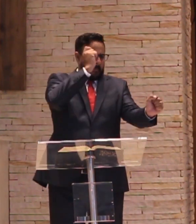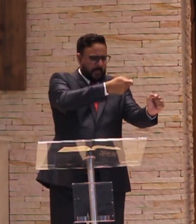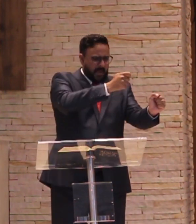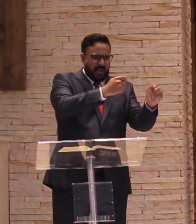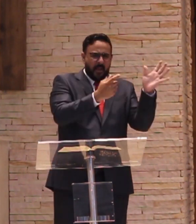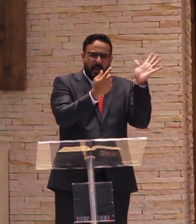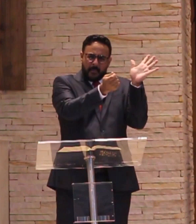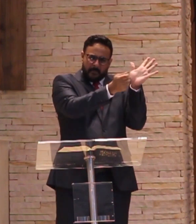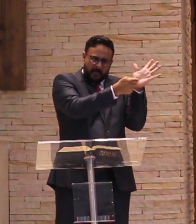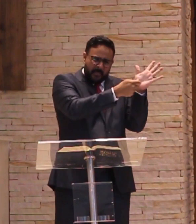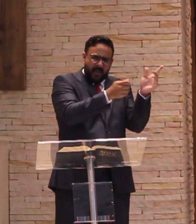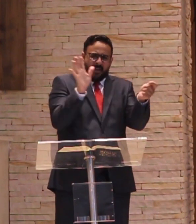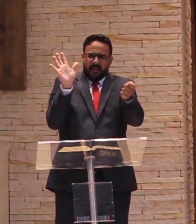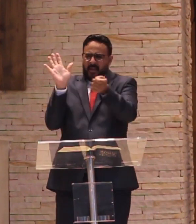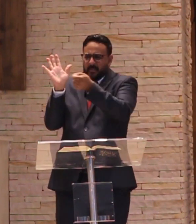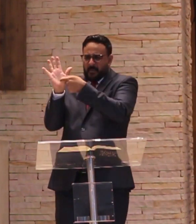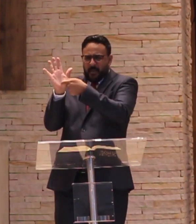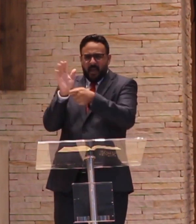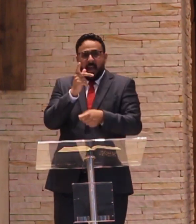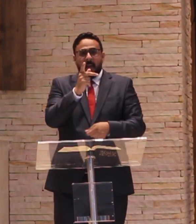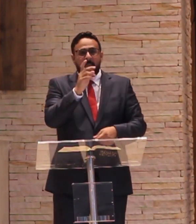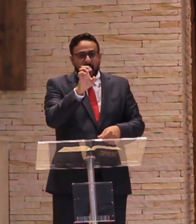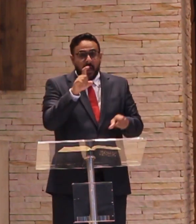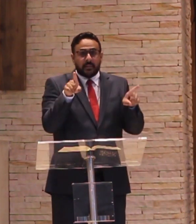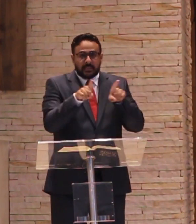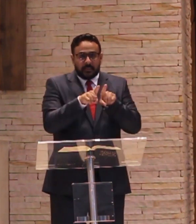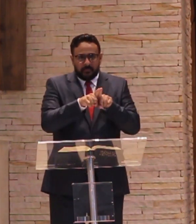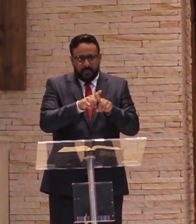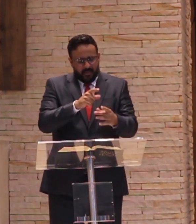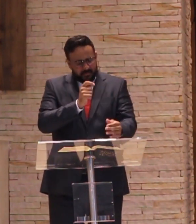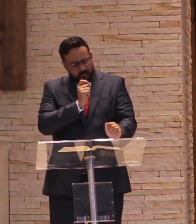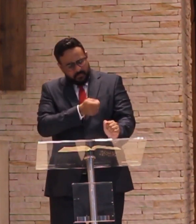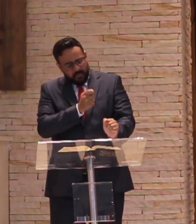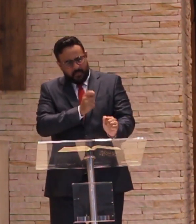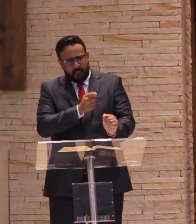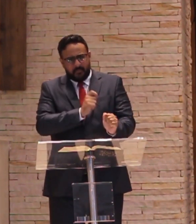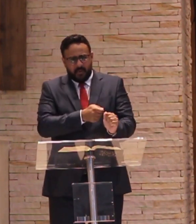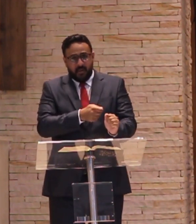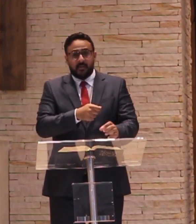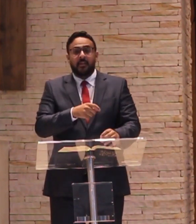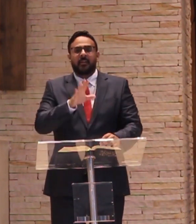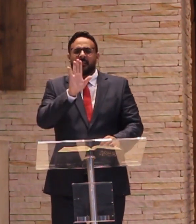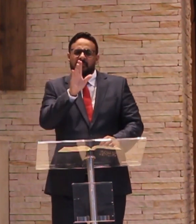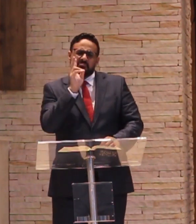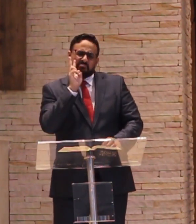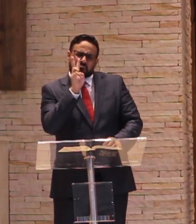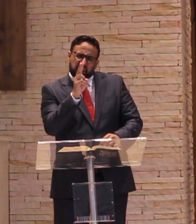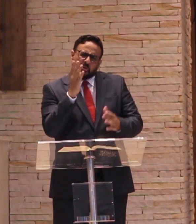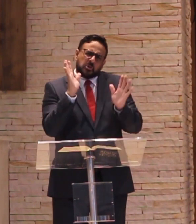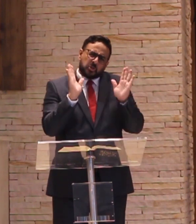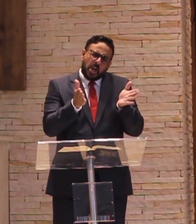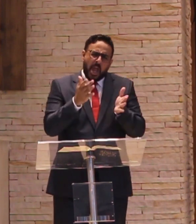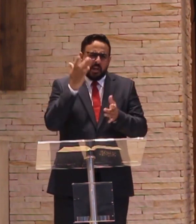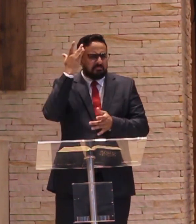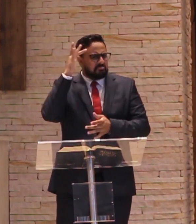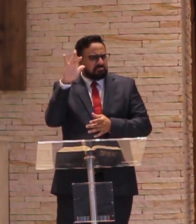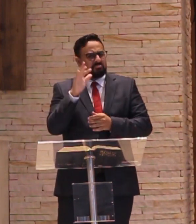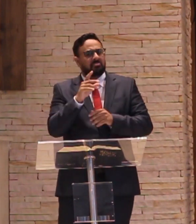foi crucificado, pregaram sua mão, a outra mão e também o seu pé, ou seja, ele foi pregado na